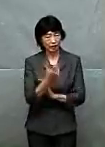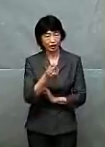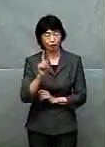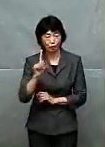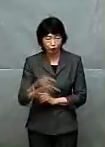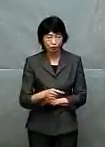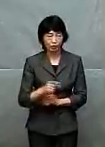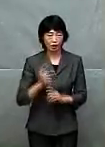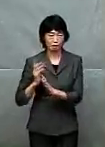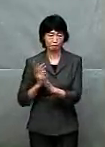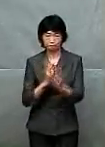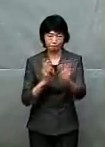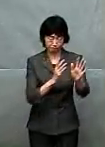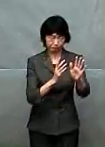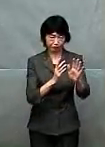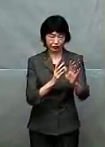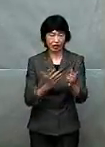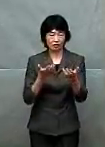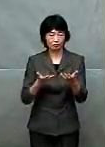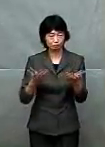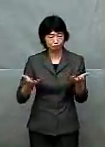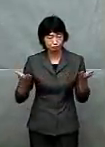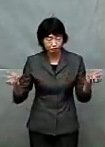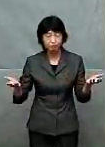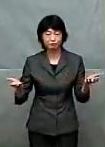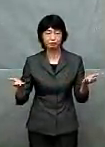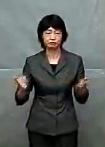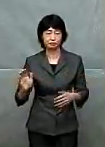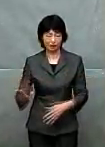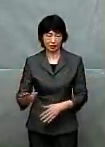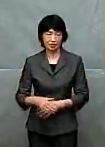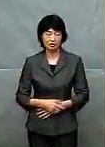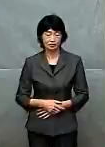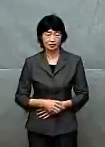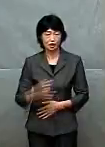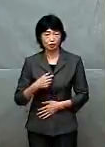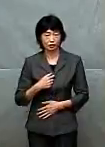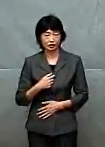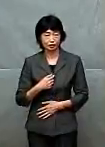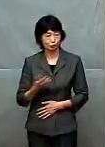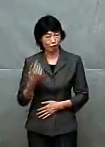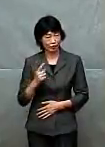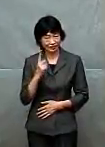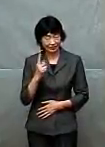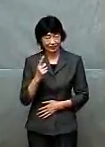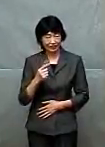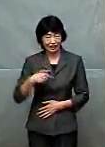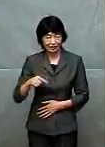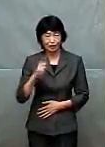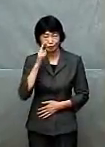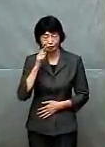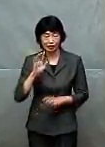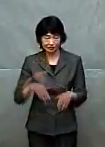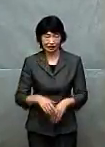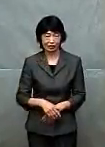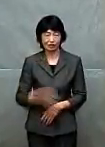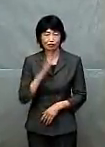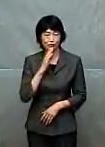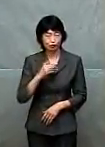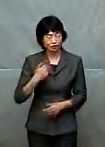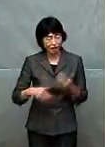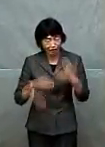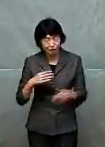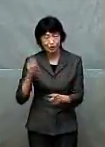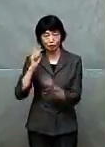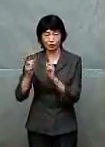き、町中が祭り一色ににぎわいます。私も一度行ってみましたけれども、本当に楽しいお祭りで